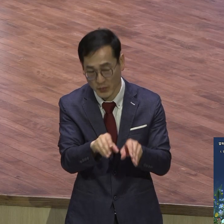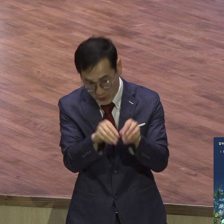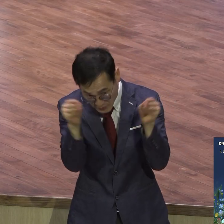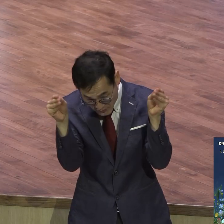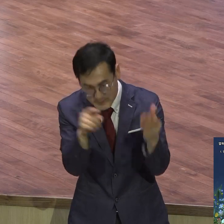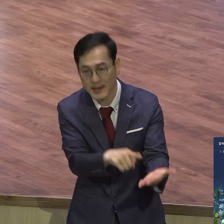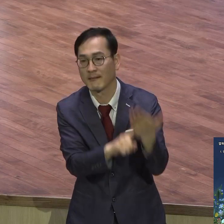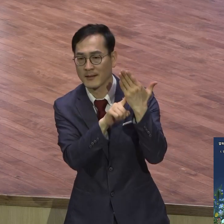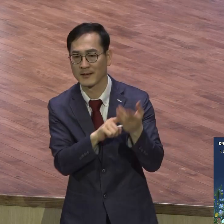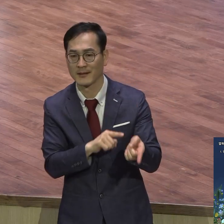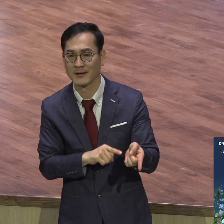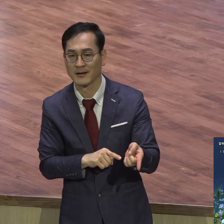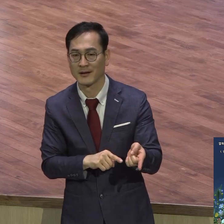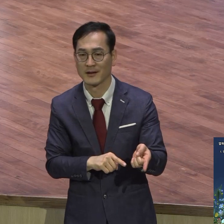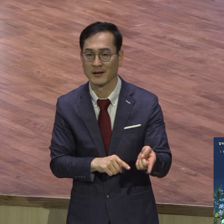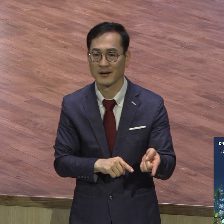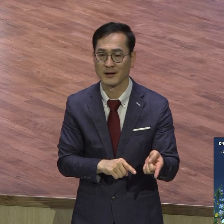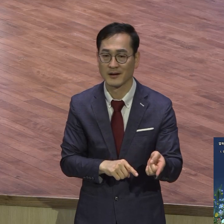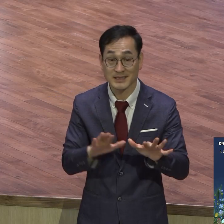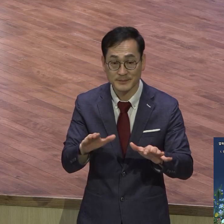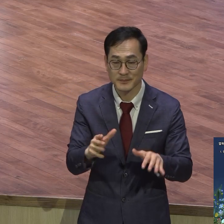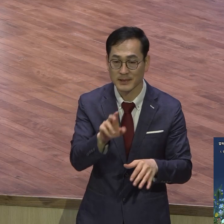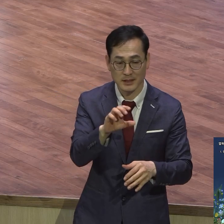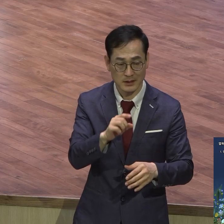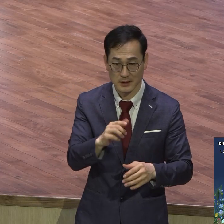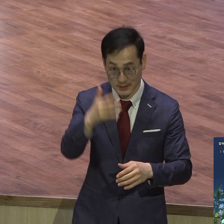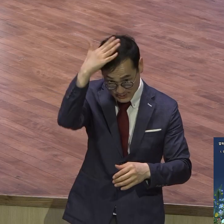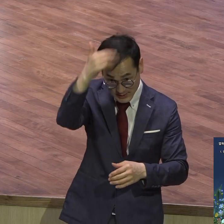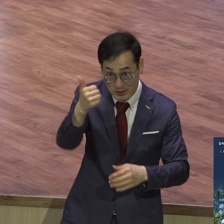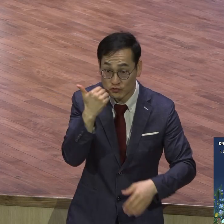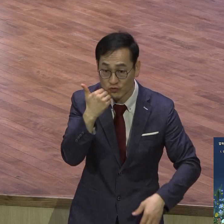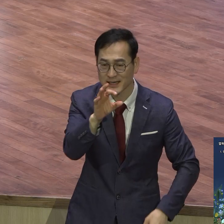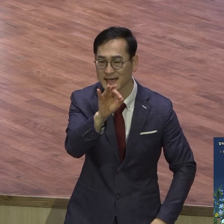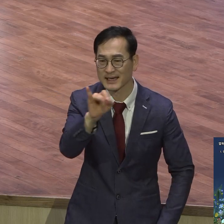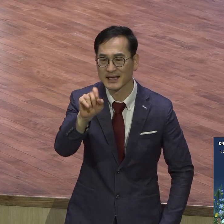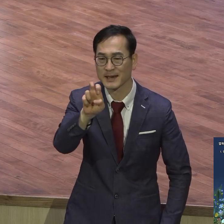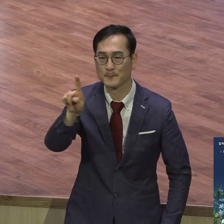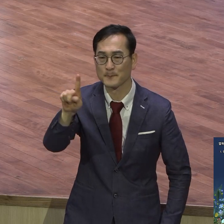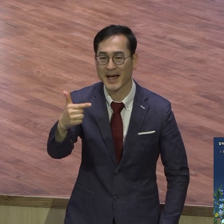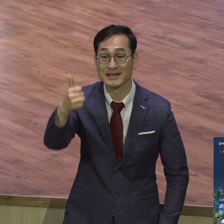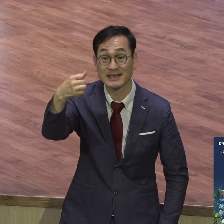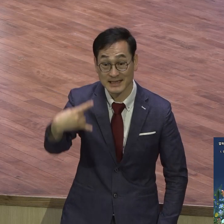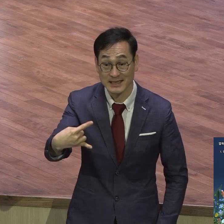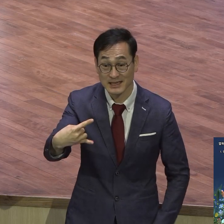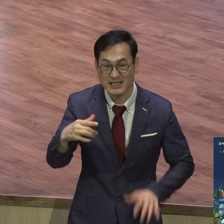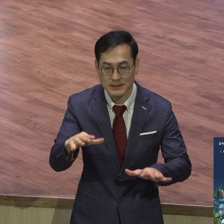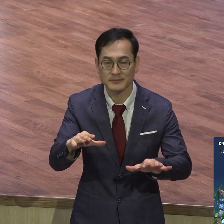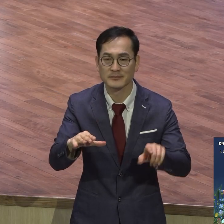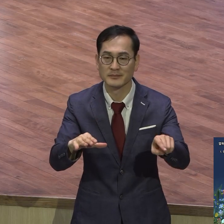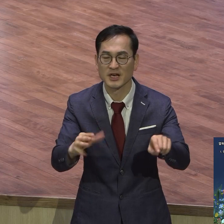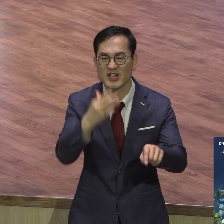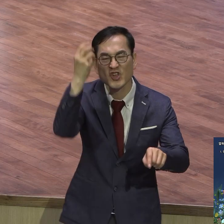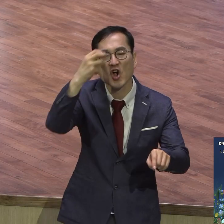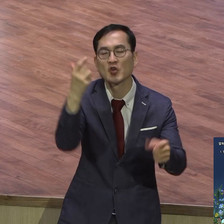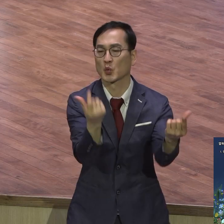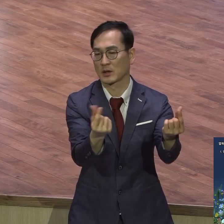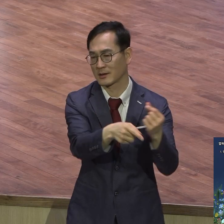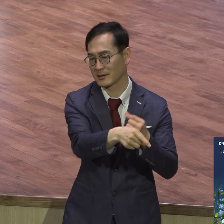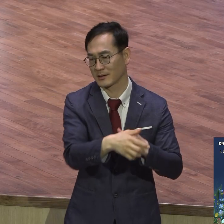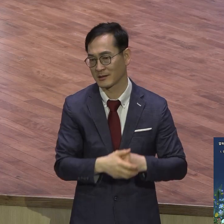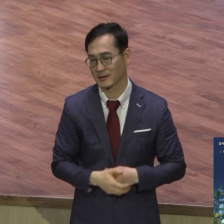이만희가 하나님이라고 신천지 이 거짓 선지자 저 시골 할아버지인데 그